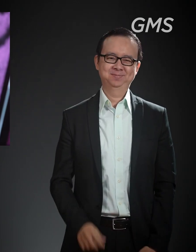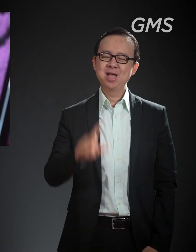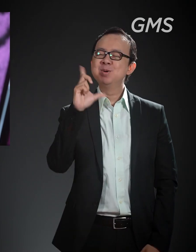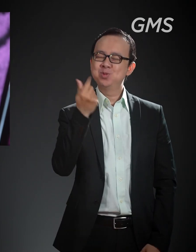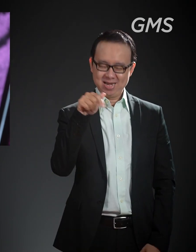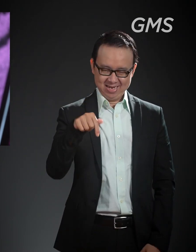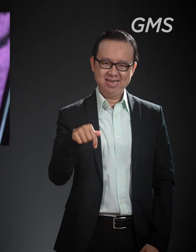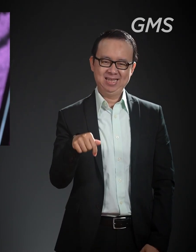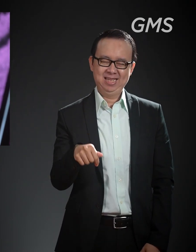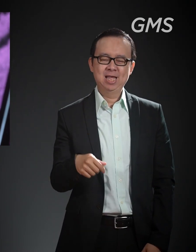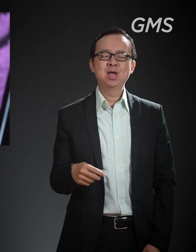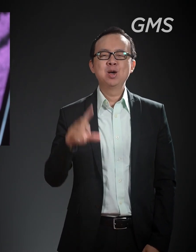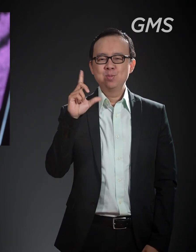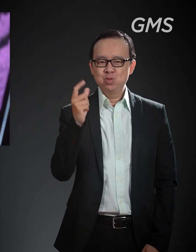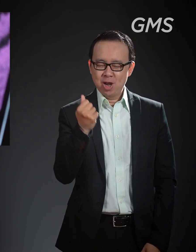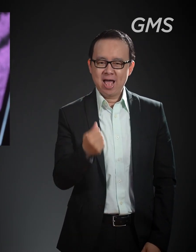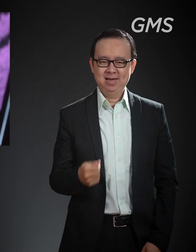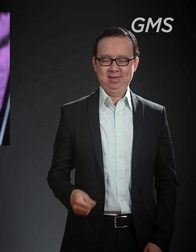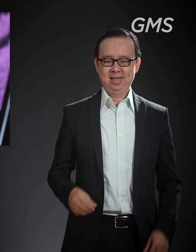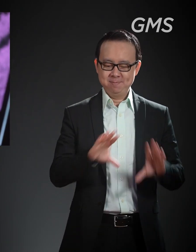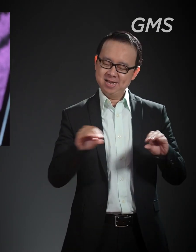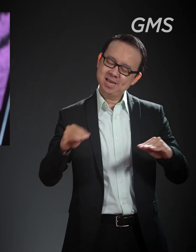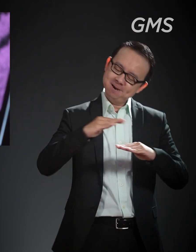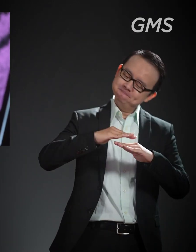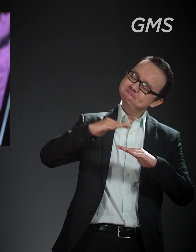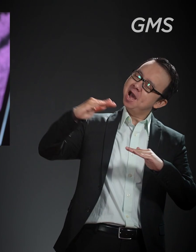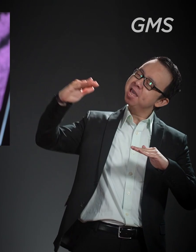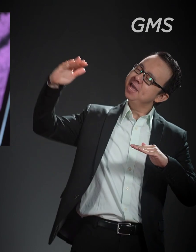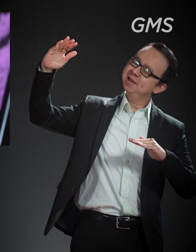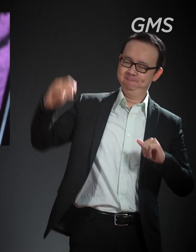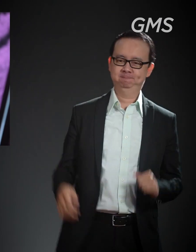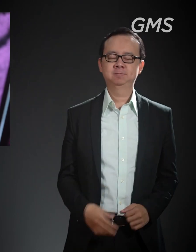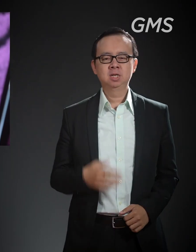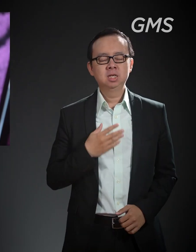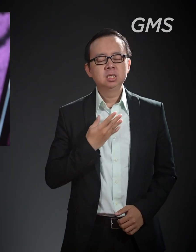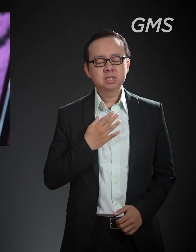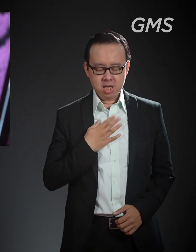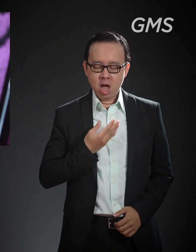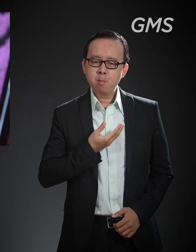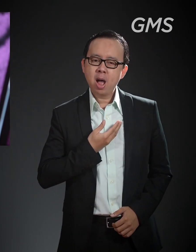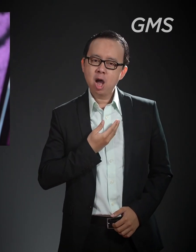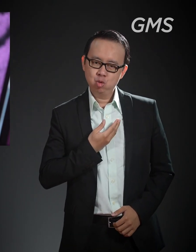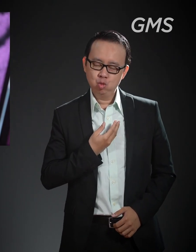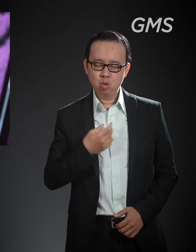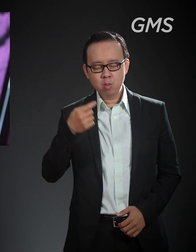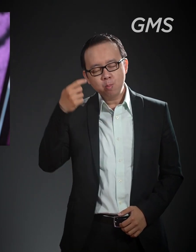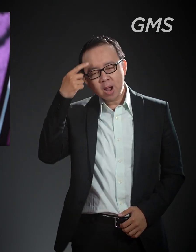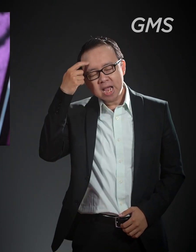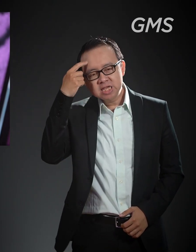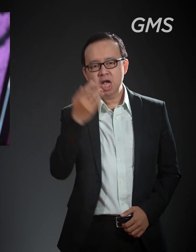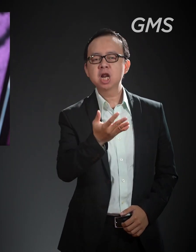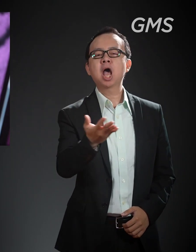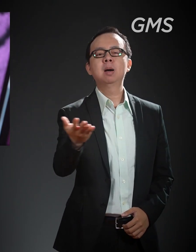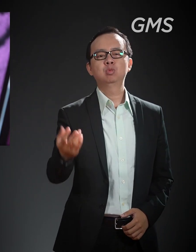bulan Maret adalah bulan karir bagi gereja kita. Karena itu saya ingin mendedikasikan 2 kali hari Minggu di ibadah